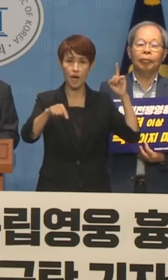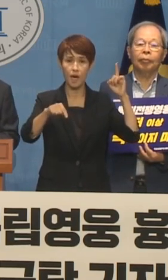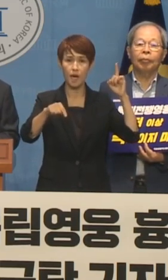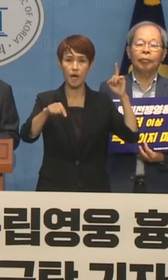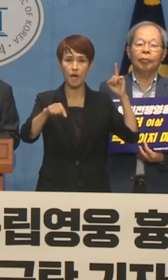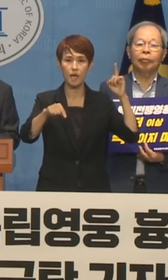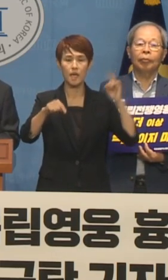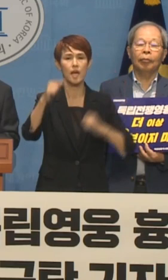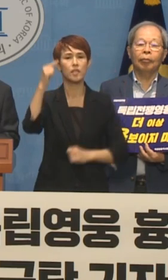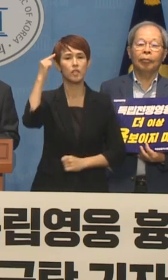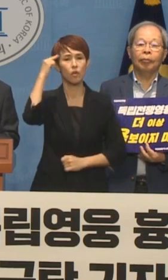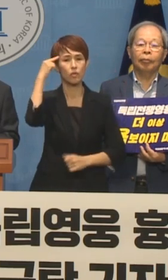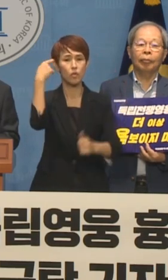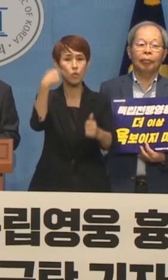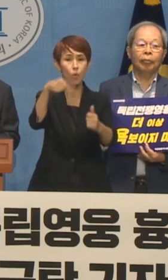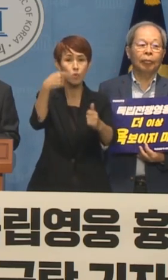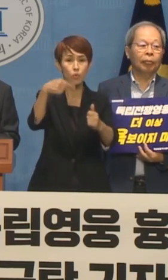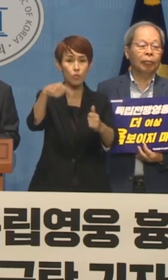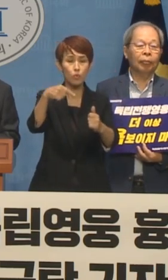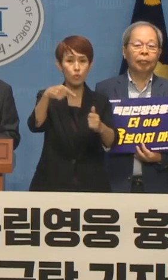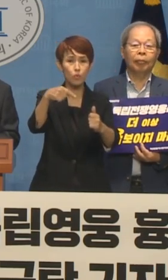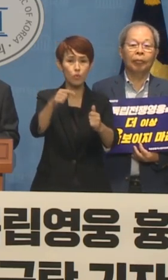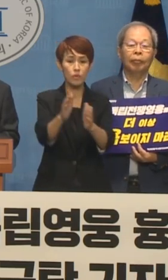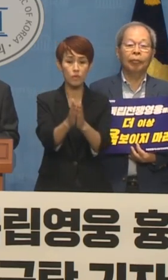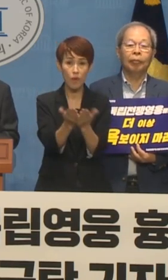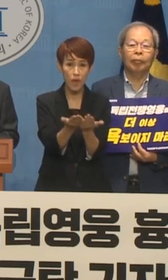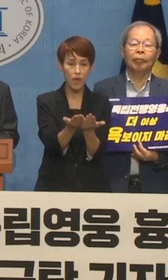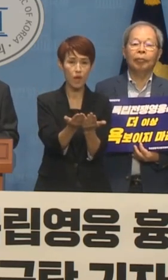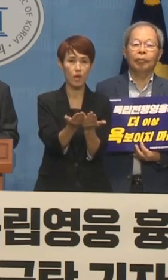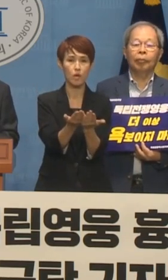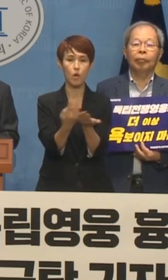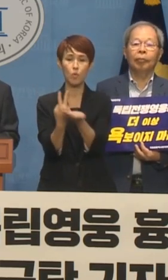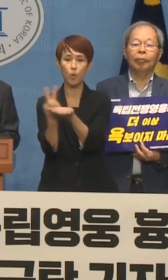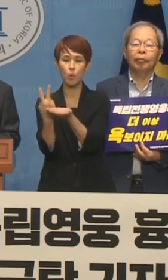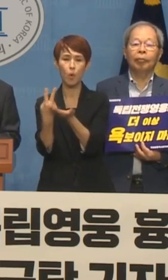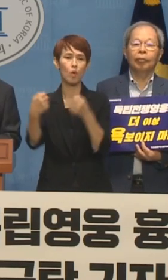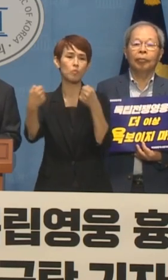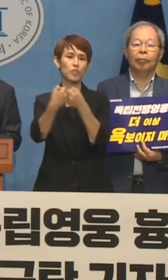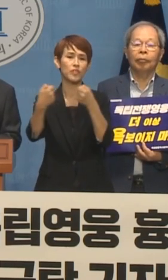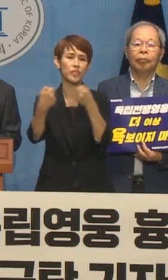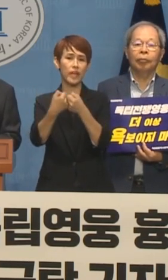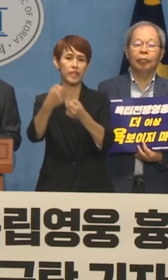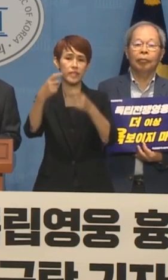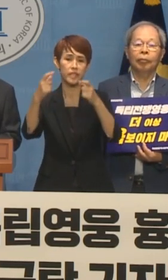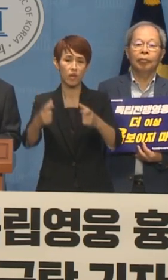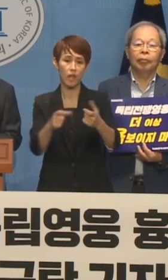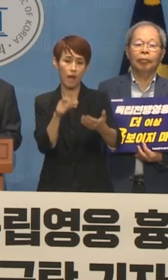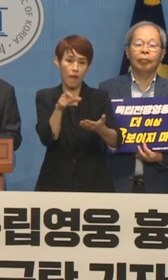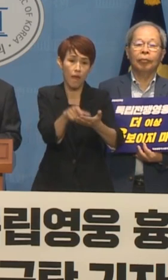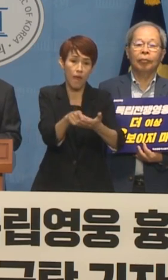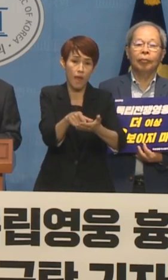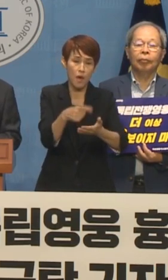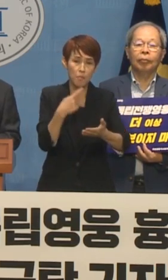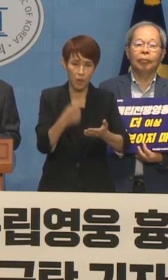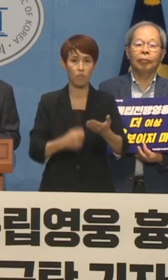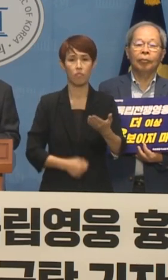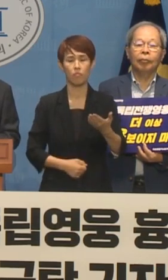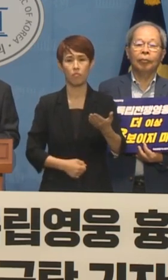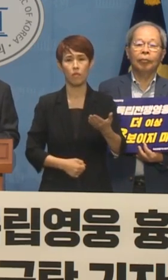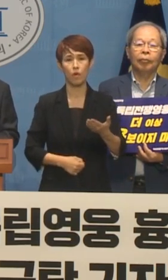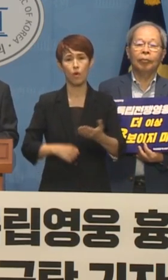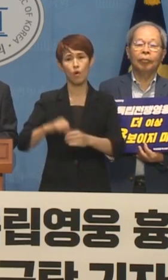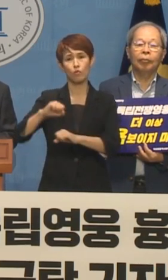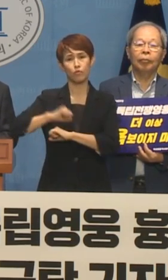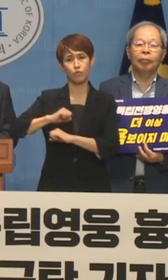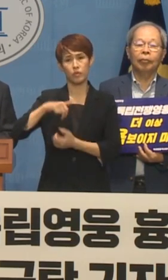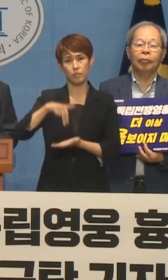장병들의 정신 교육을 쓰는 교재에 독도를 분쟁 지역이라고 표기하려고까지 했습니다. 정말 우리 국군에 있어서